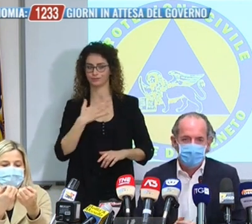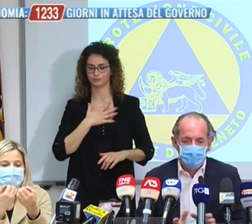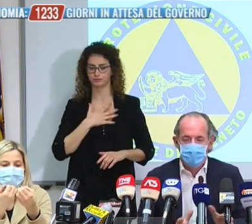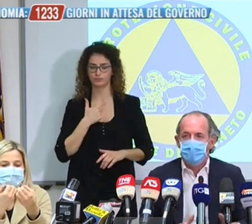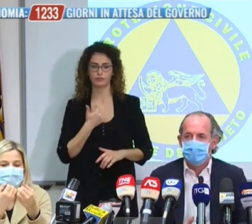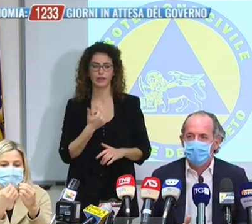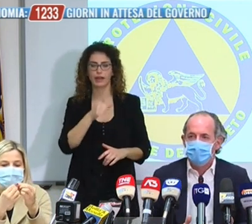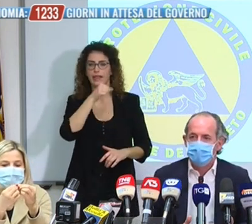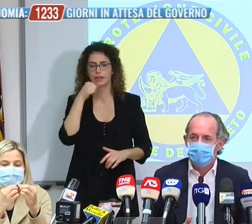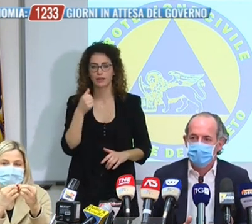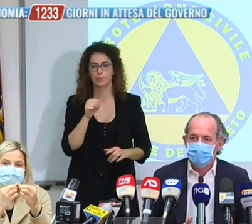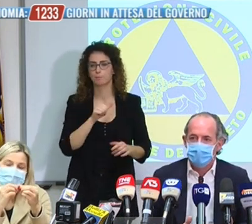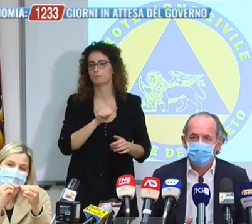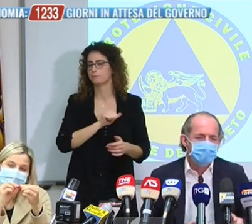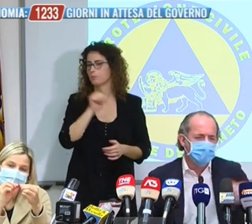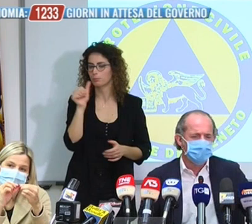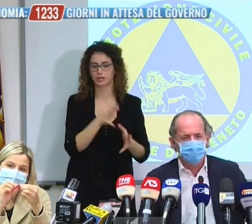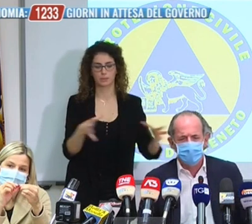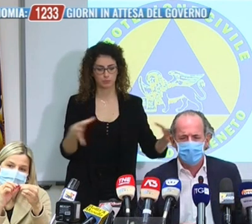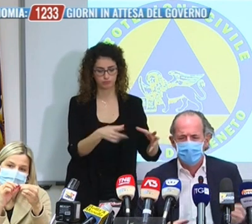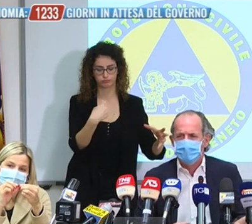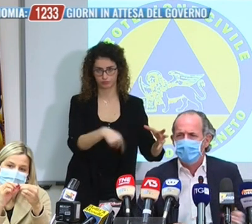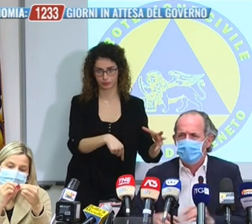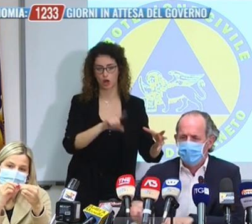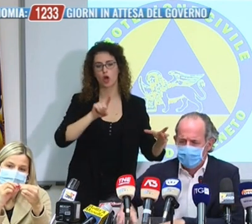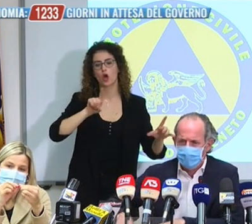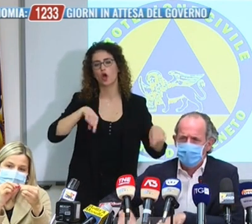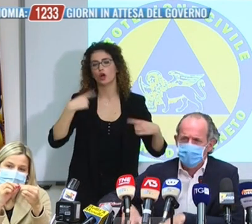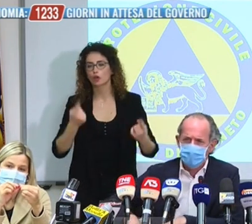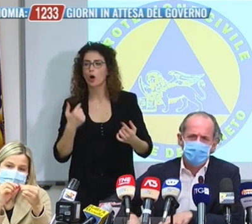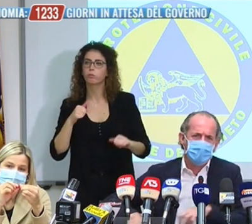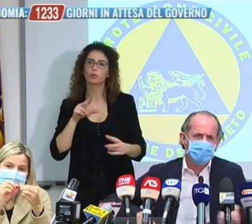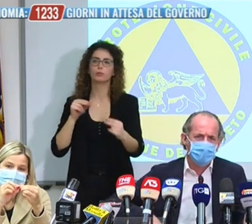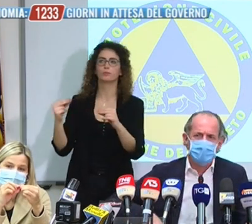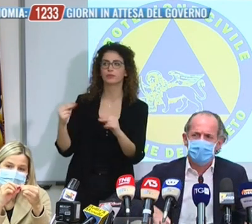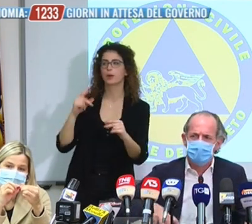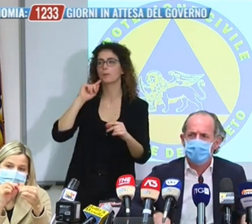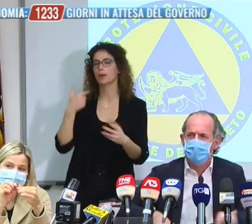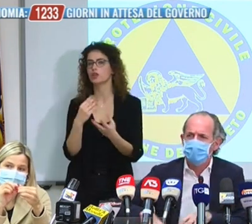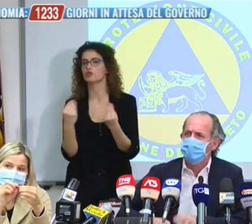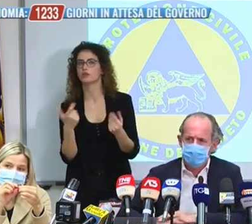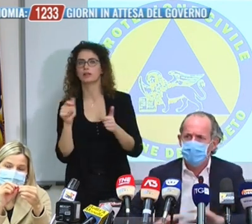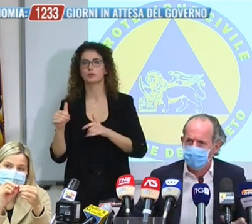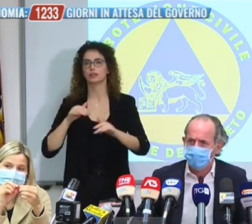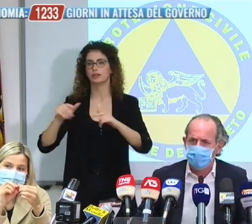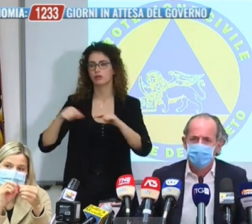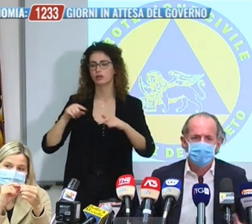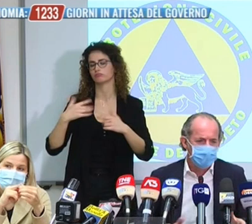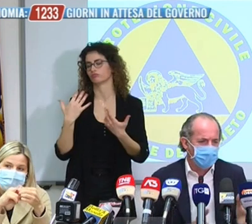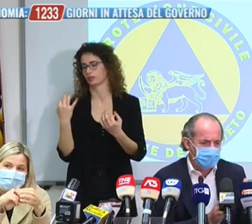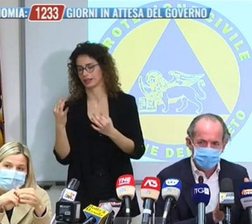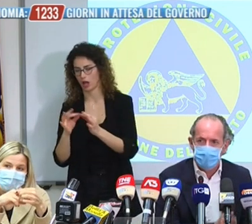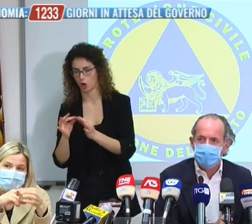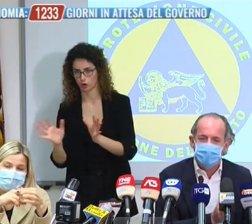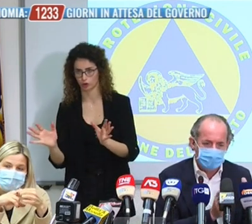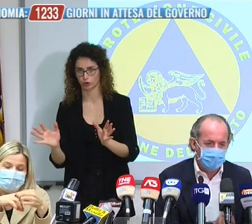d'età, dobbiamo prima mettere in sicurezza questa, dopo possiamo discutere, ma sarebbe bello vaccinare i giovani perché sono quelli che si muovono di più, d'accordo,